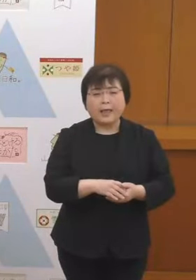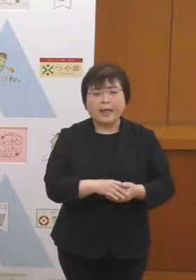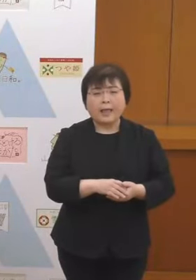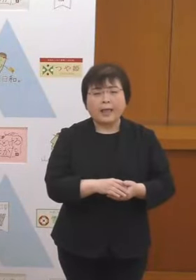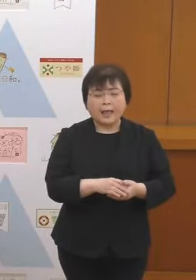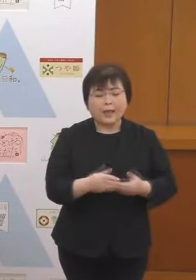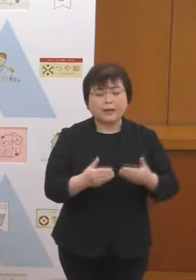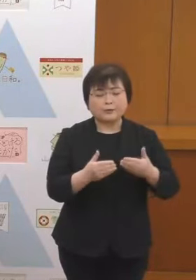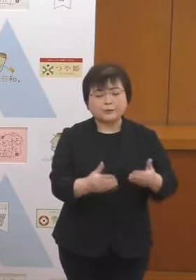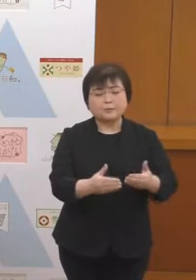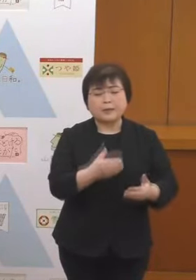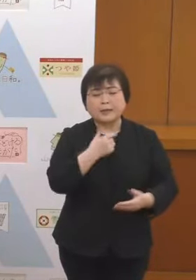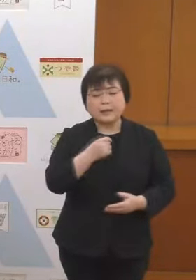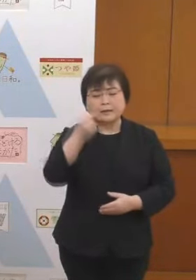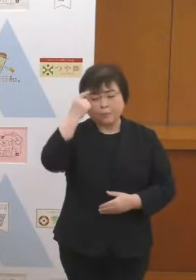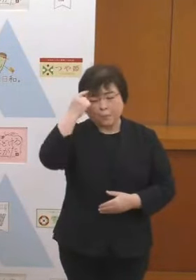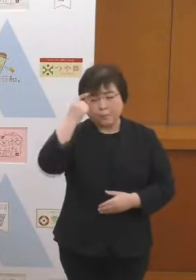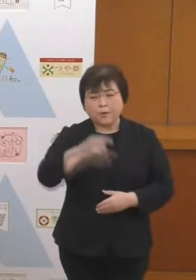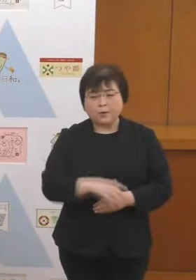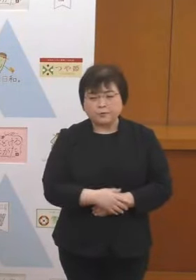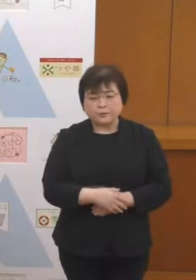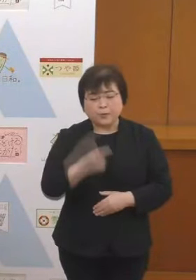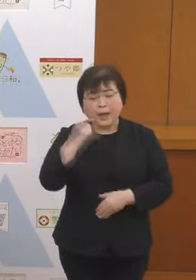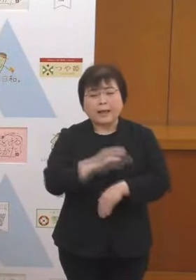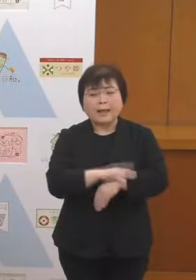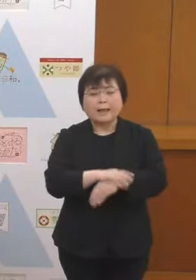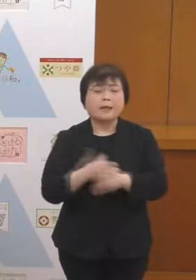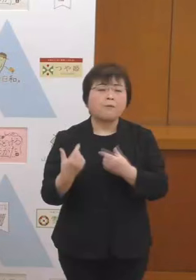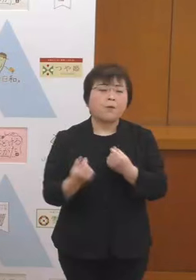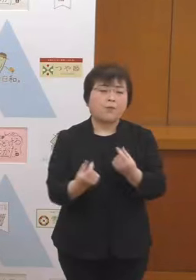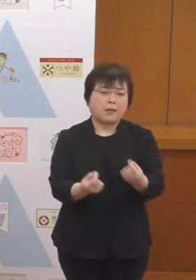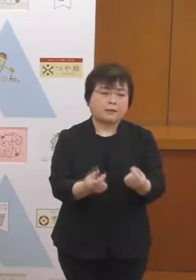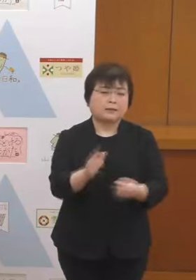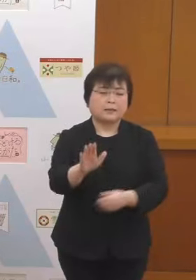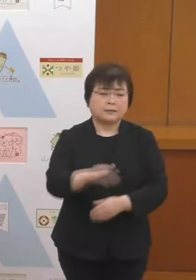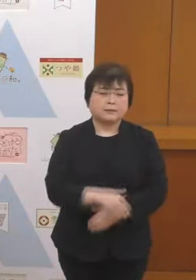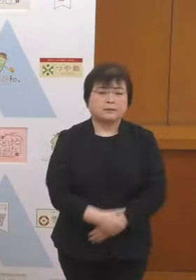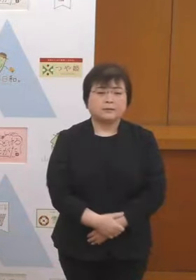ていきたいというあのその姿勢に変わりはありませ